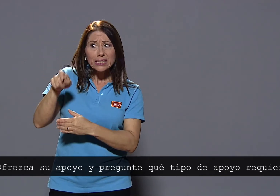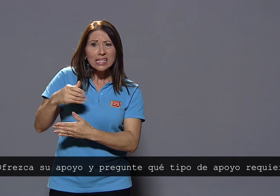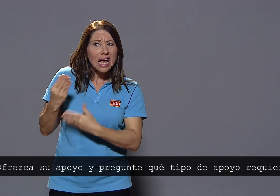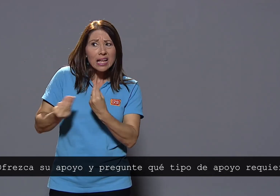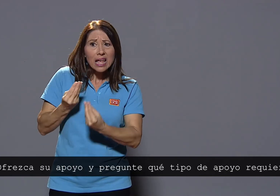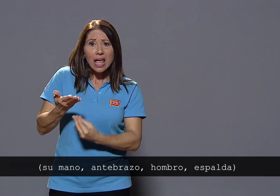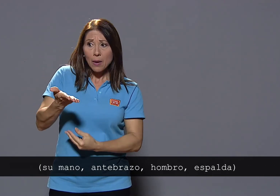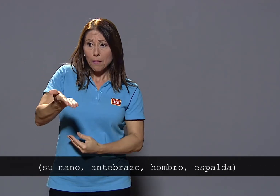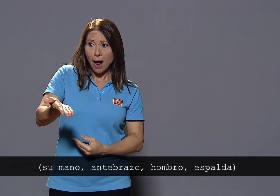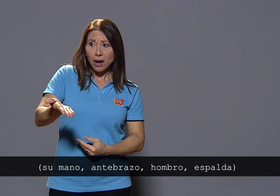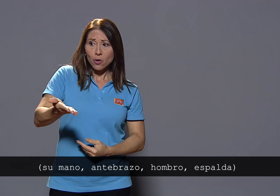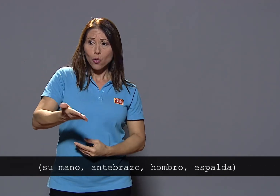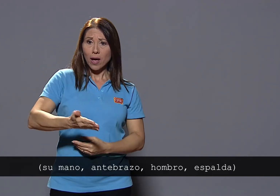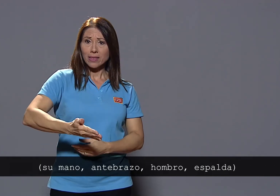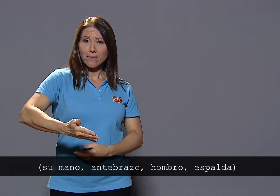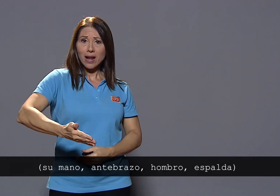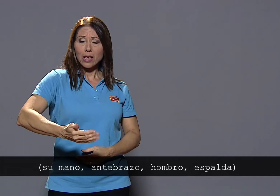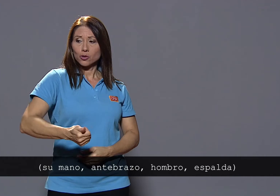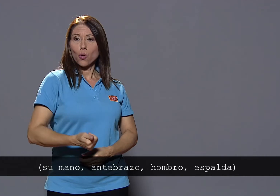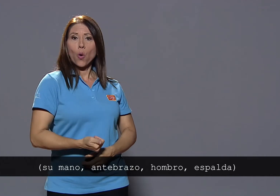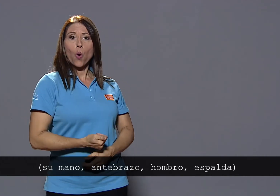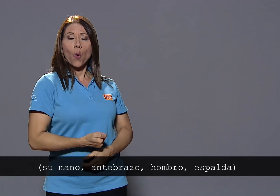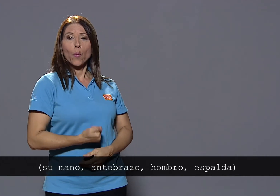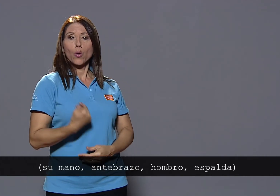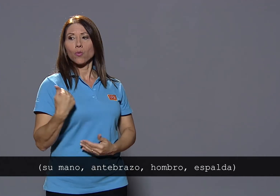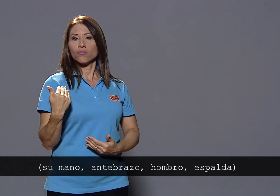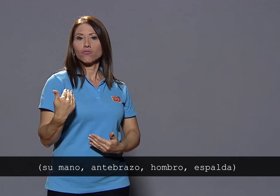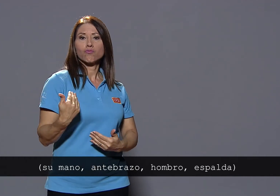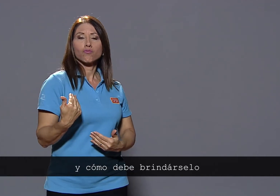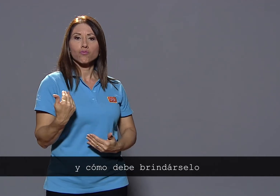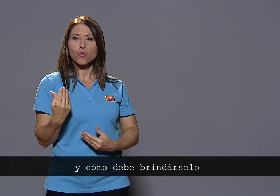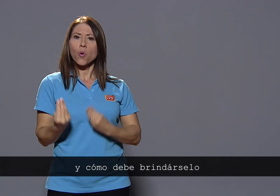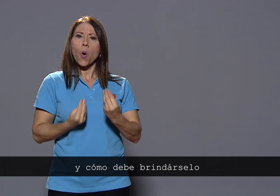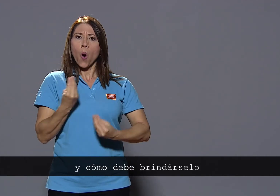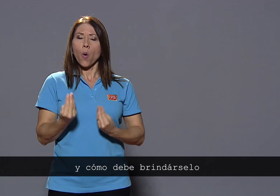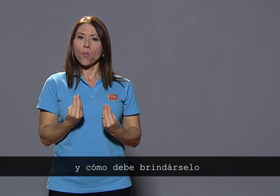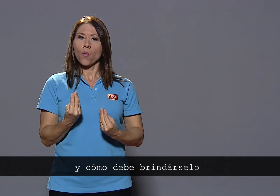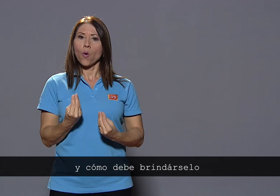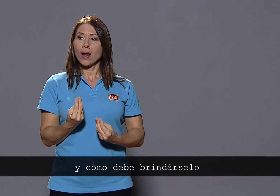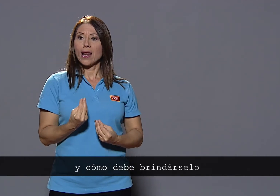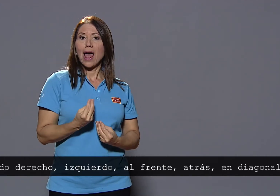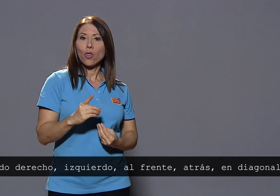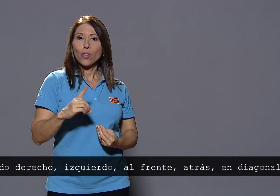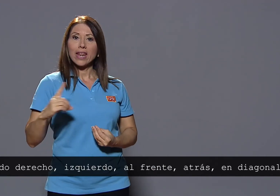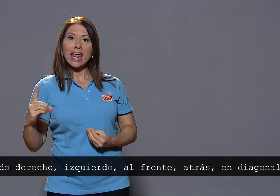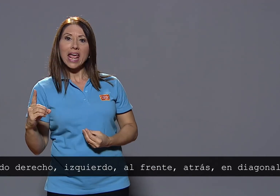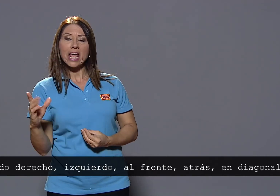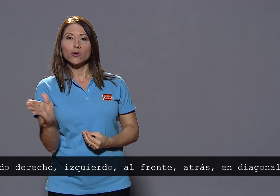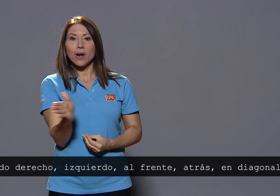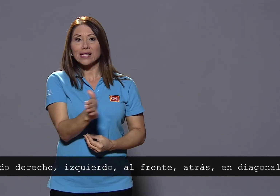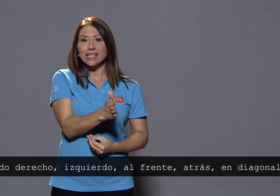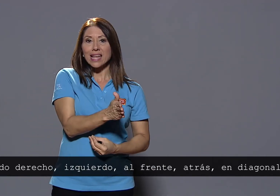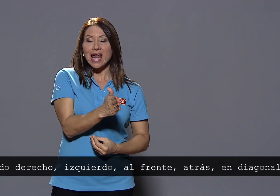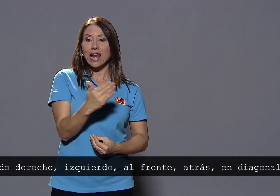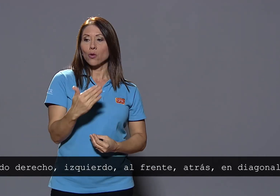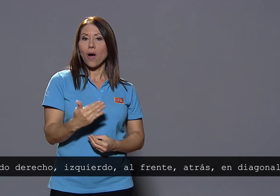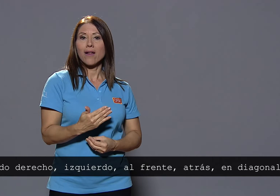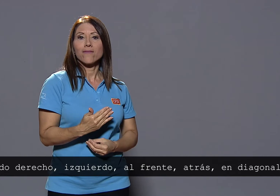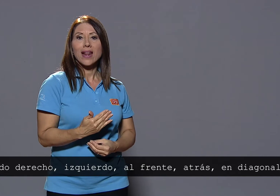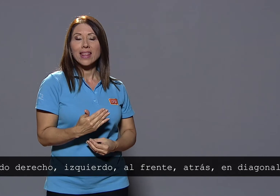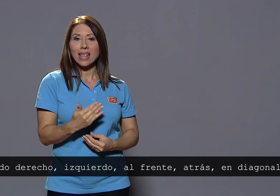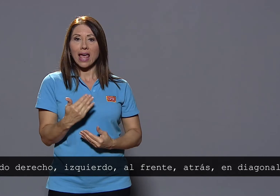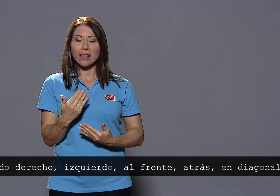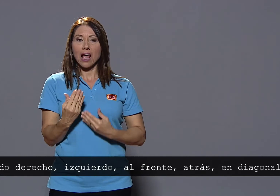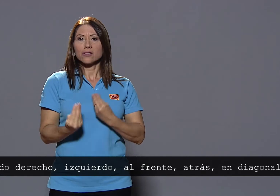apoyo requiere, su mano, antebrazo, hombro, espalda y cómo debe brindárselo, lado derecho, izquierdo, al